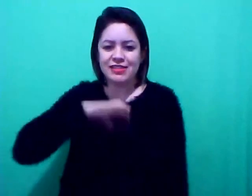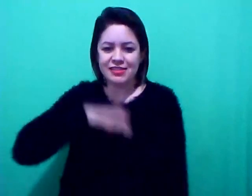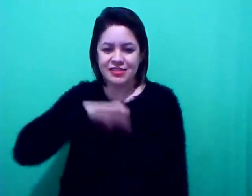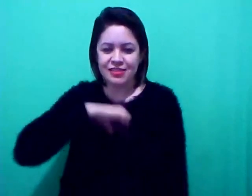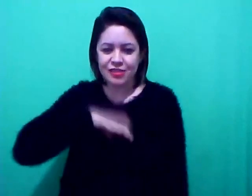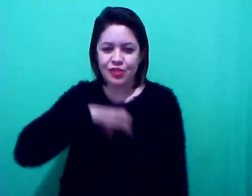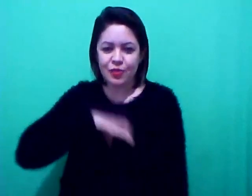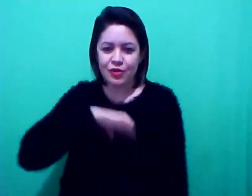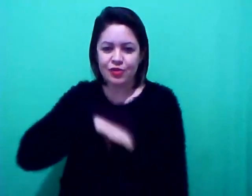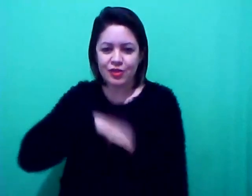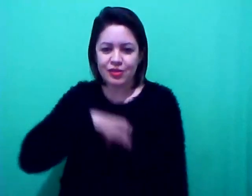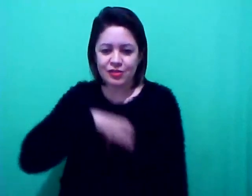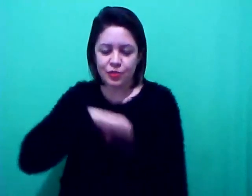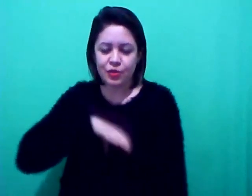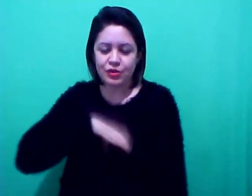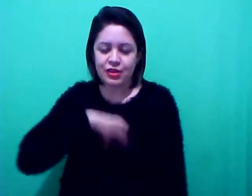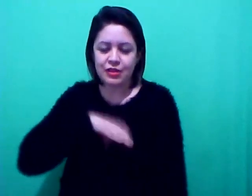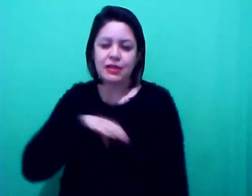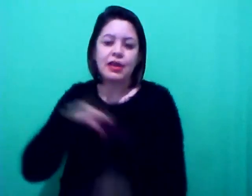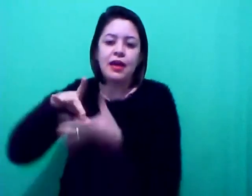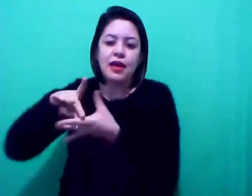Tem uma palavra no português, por exemplo,